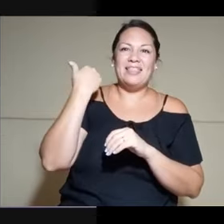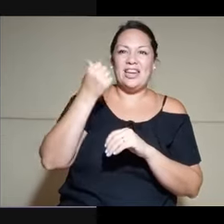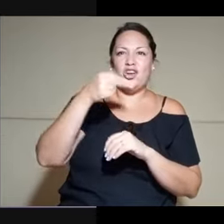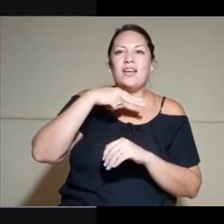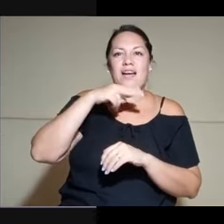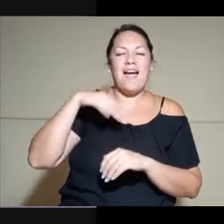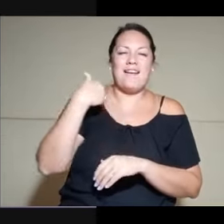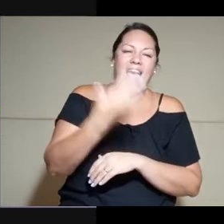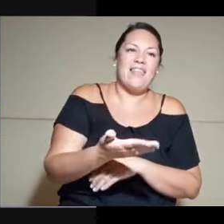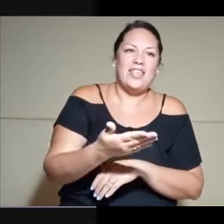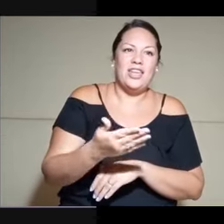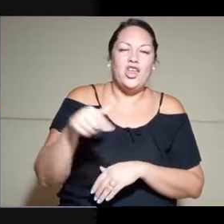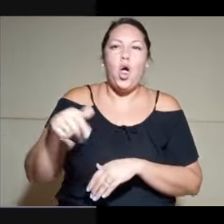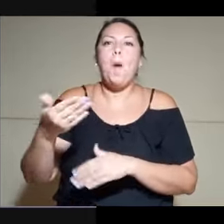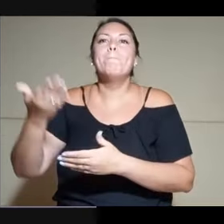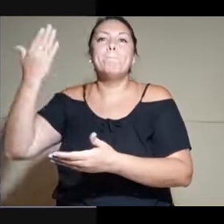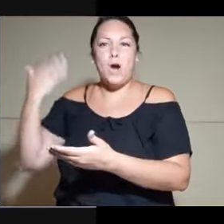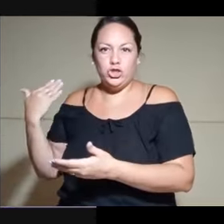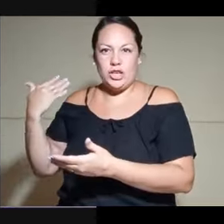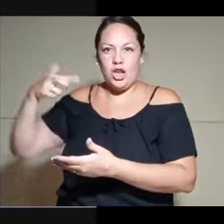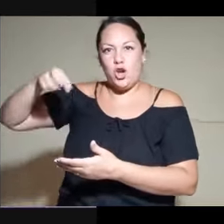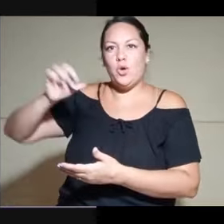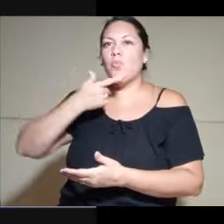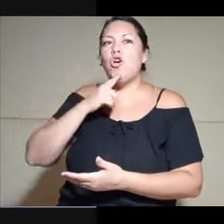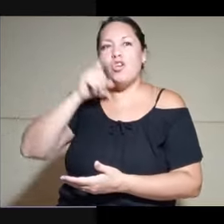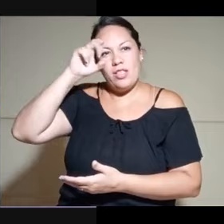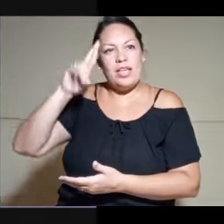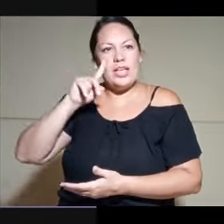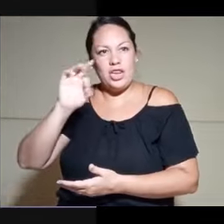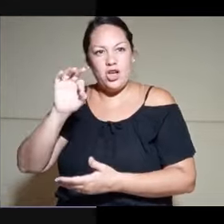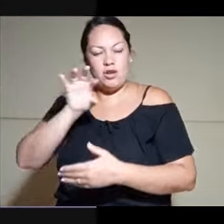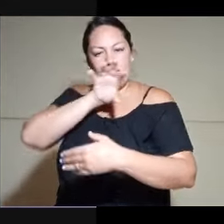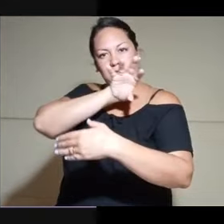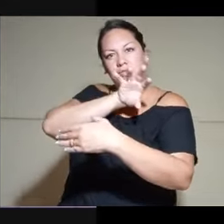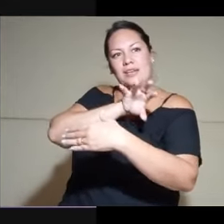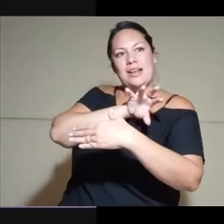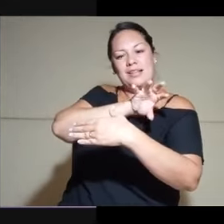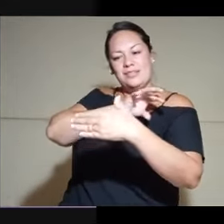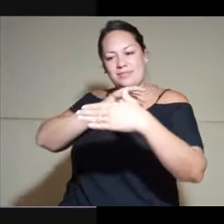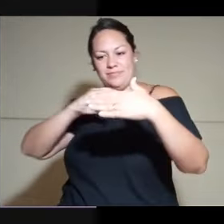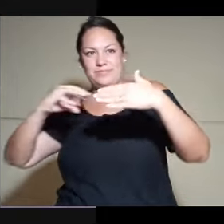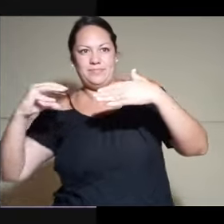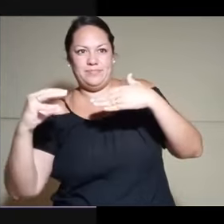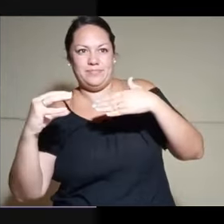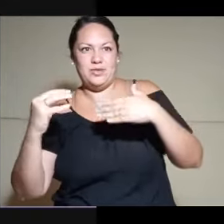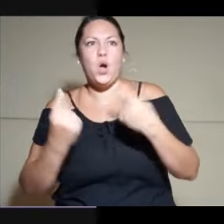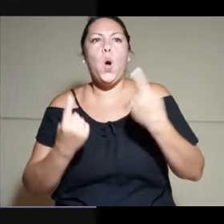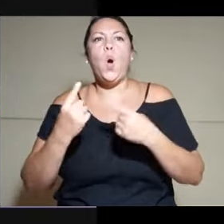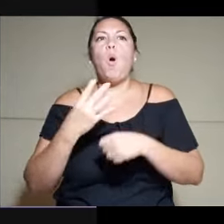protuberancia y mesencéfalo. Vamos a la anterior. Bulbo, protuberancia ancha y mesencéfalo. ¿Y esto qué es lo que es? Vamos a la